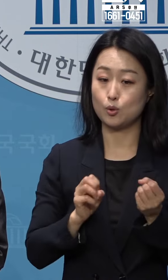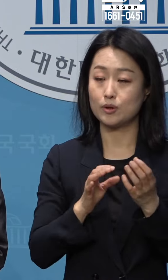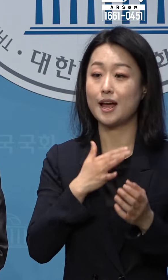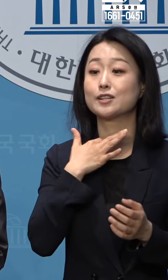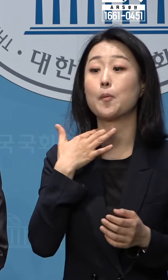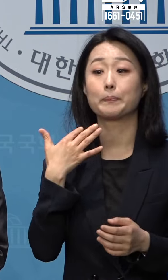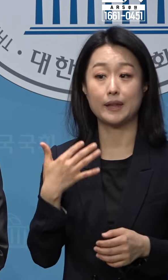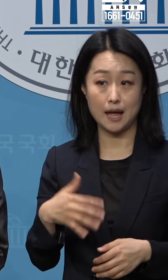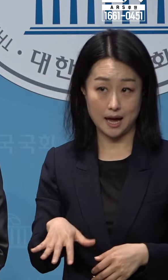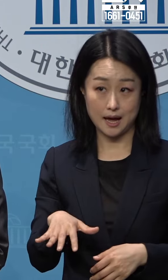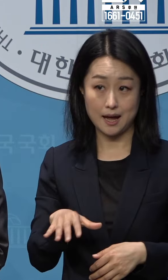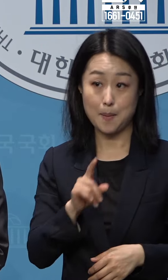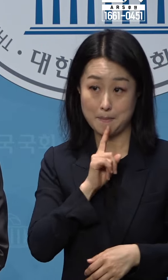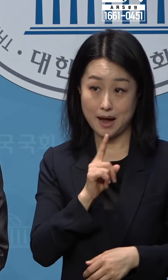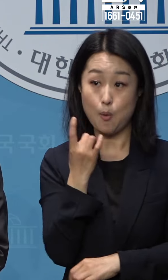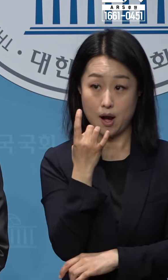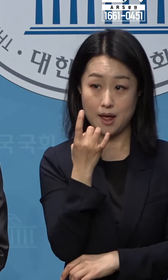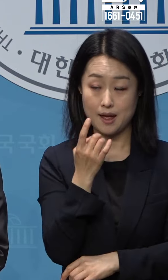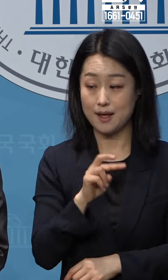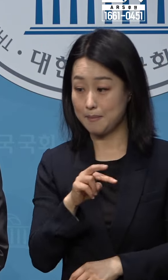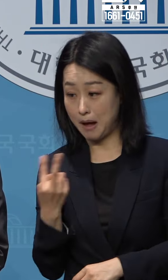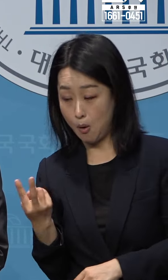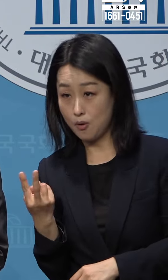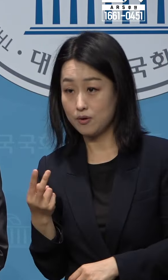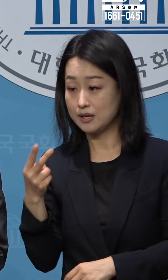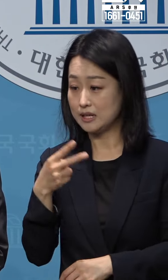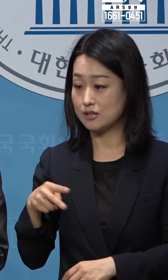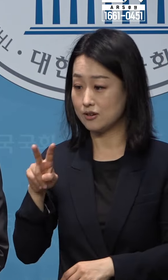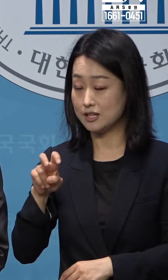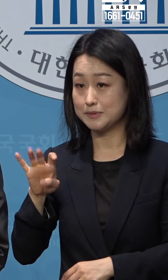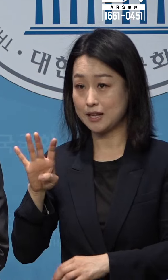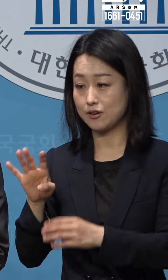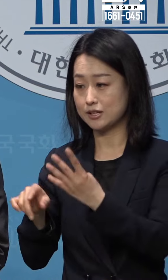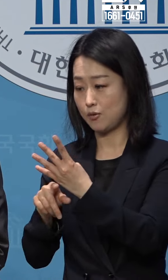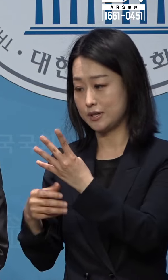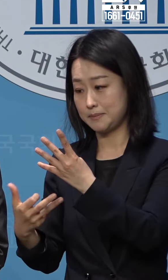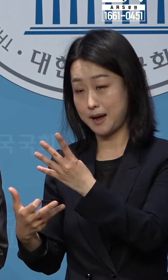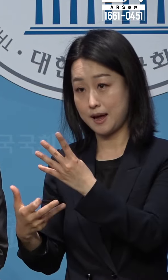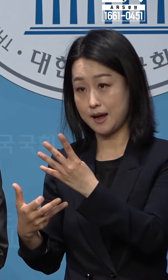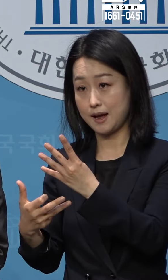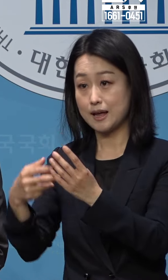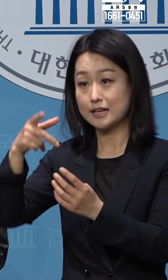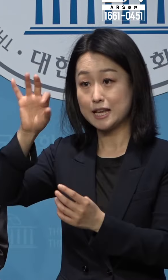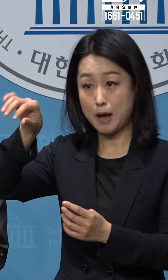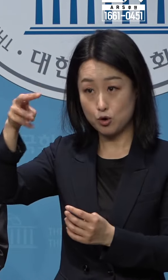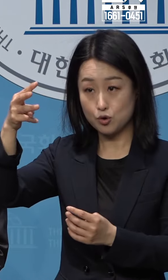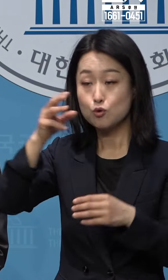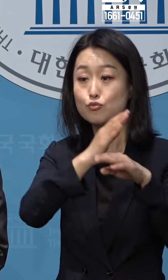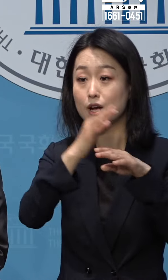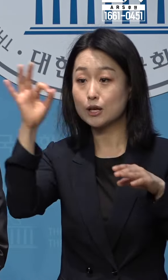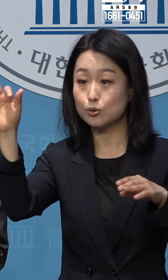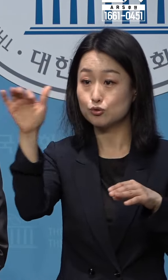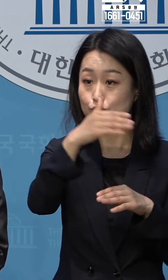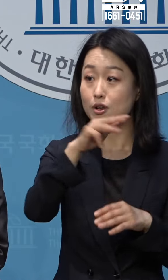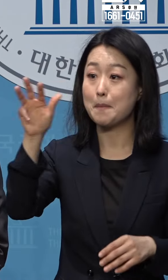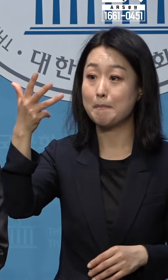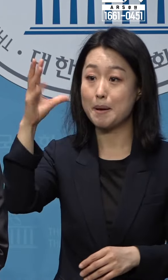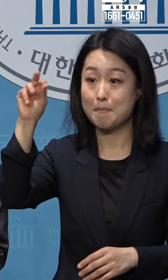없다 였는데 2023년 4월 18일 쌍방울이 북한의 준도 800만